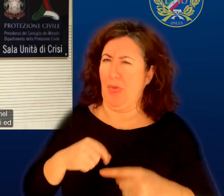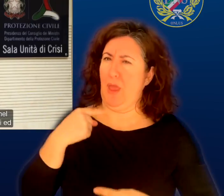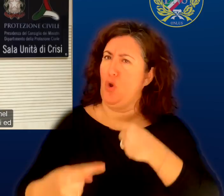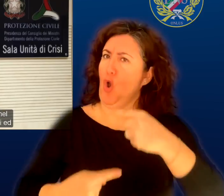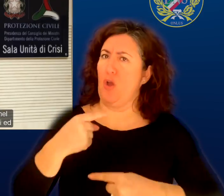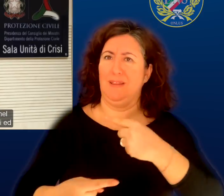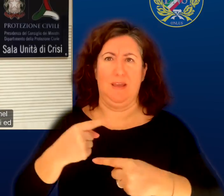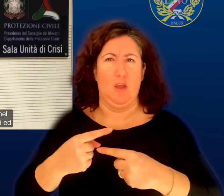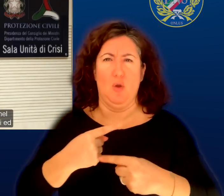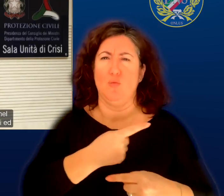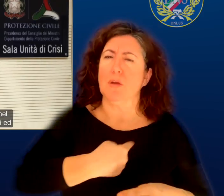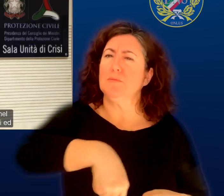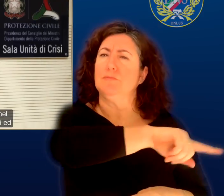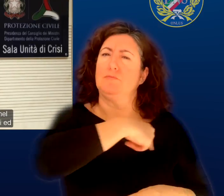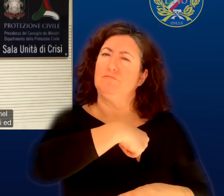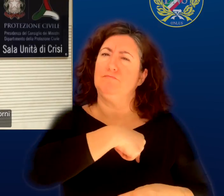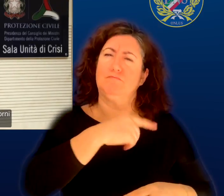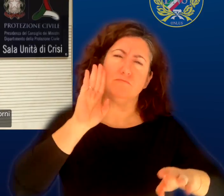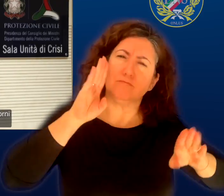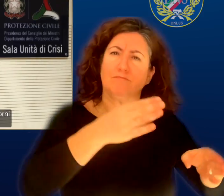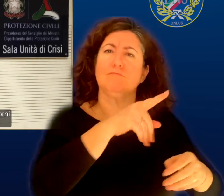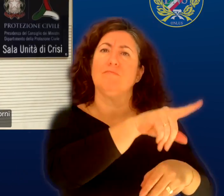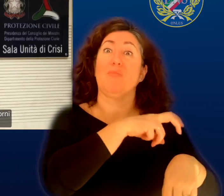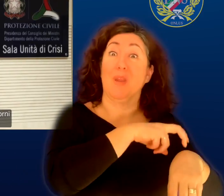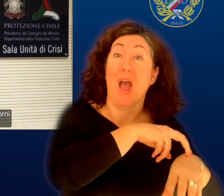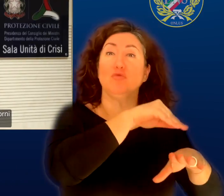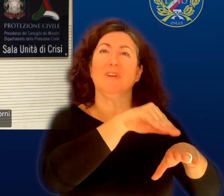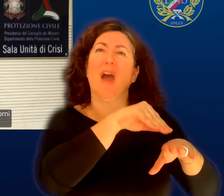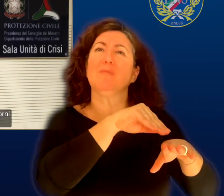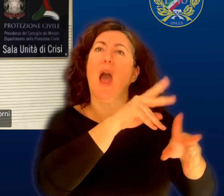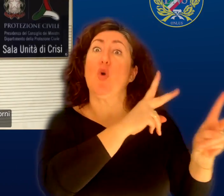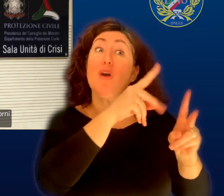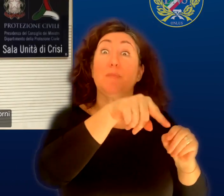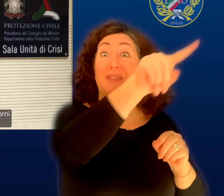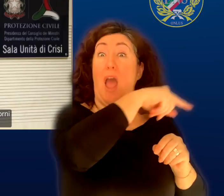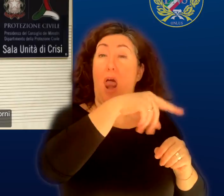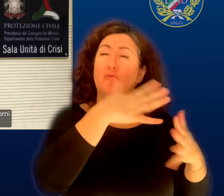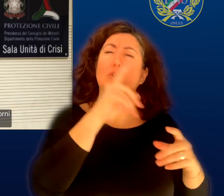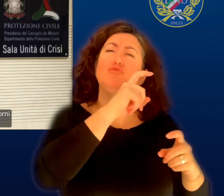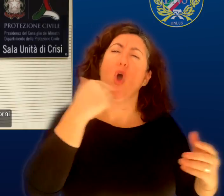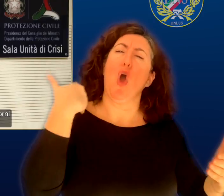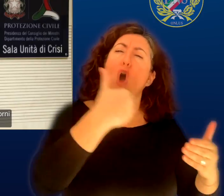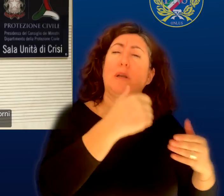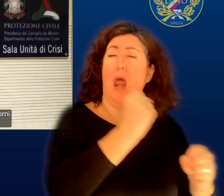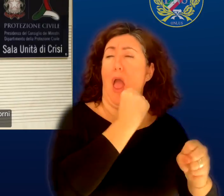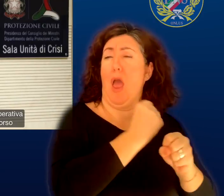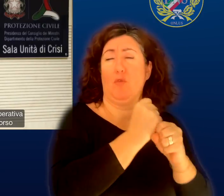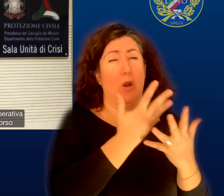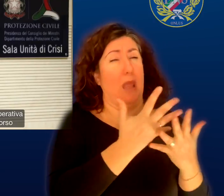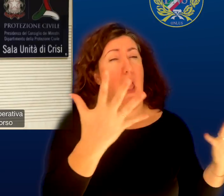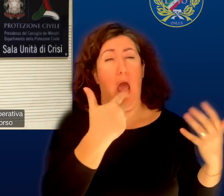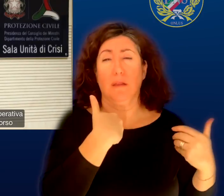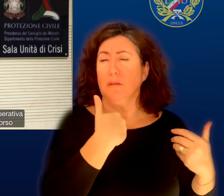supportare il lavoro eroico che medici ed infermieri stanno facendo da tanti giorni in tutti gli ospedali italiani.